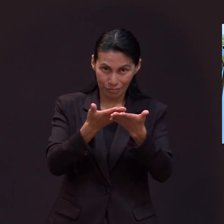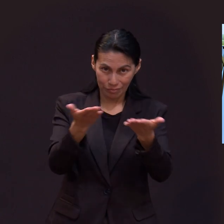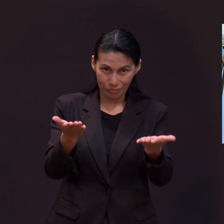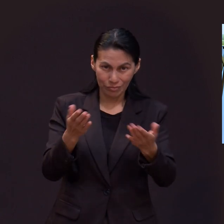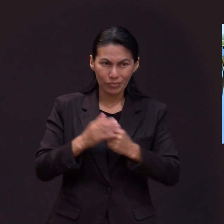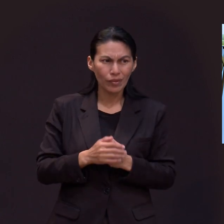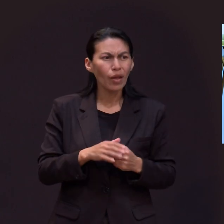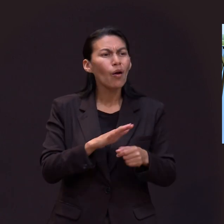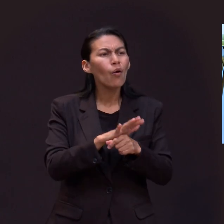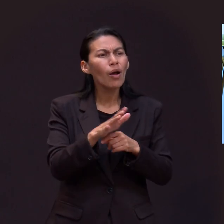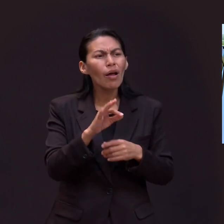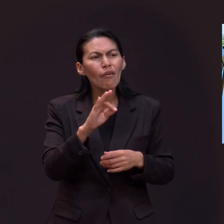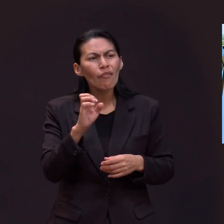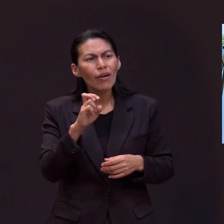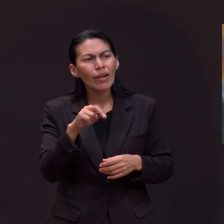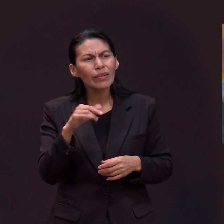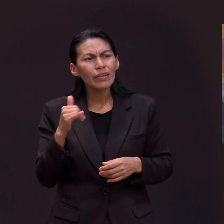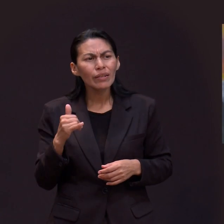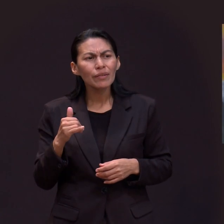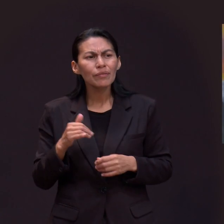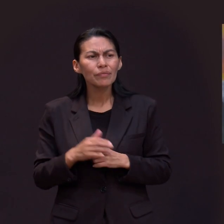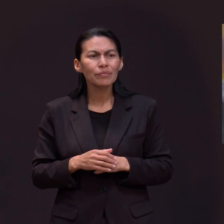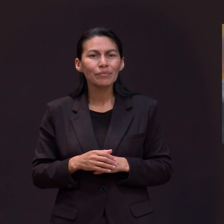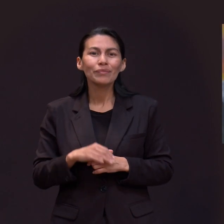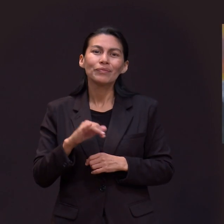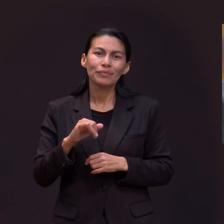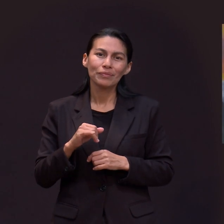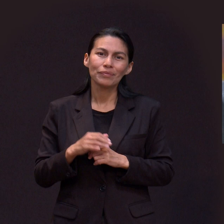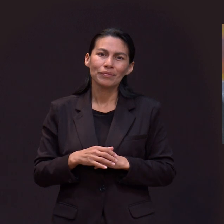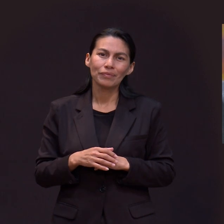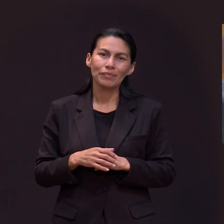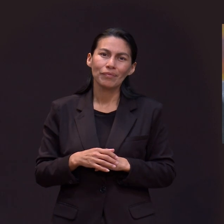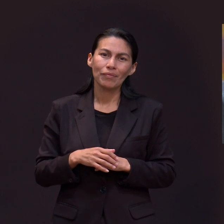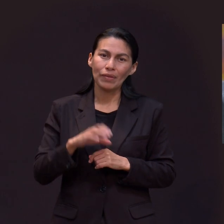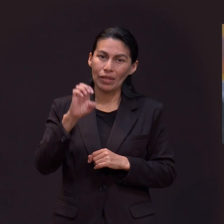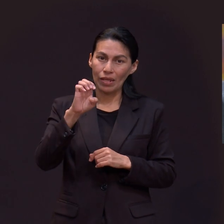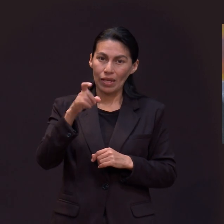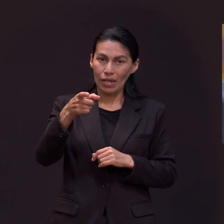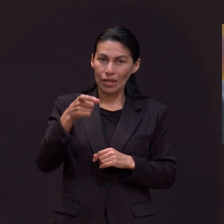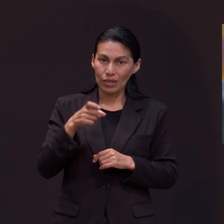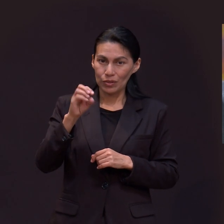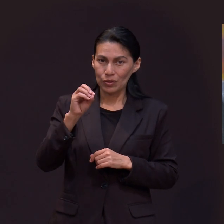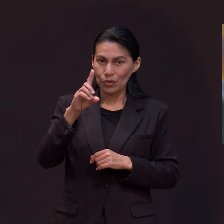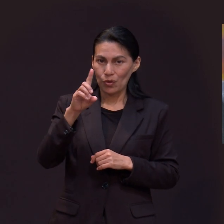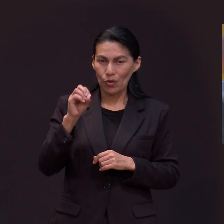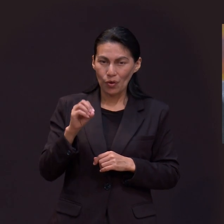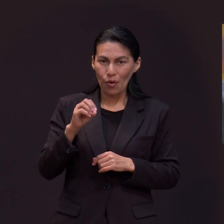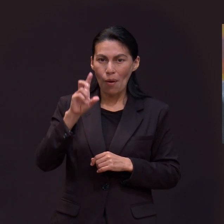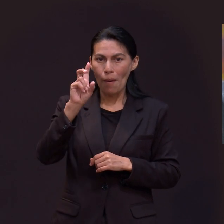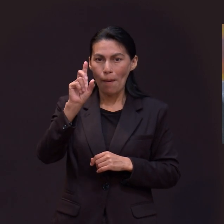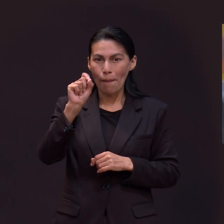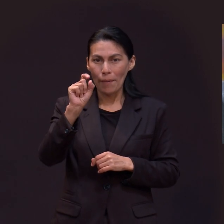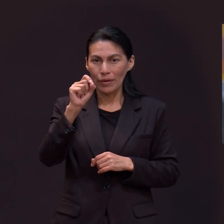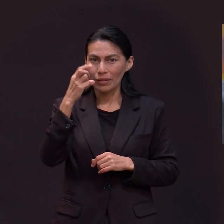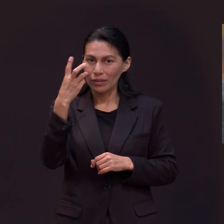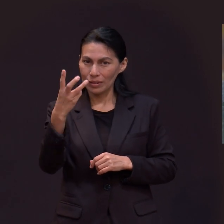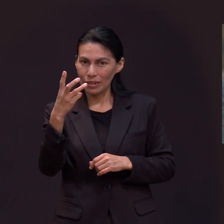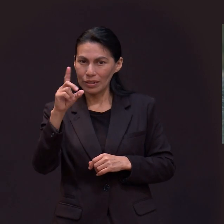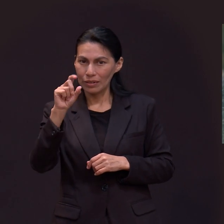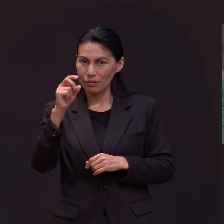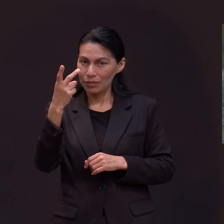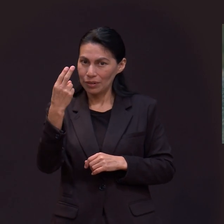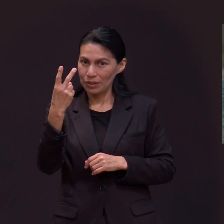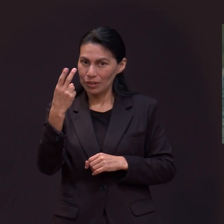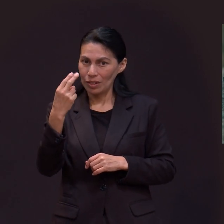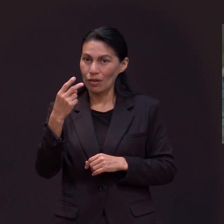esta semana cuál va a ser la promesa fan si la promesa es este éxodo 23 25